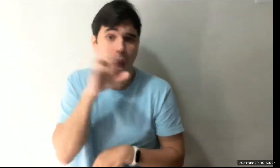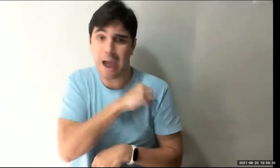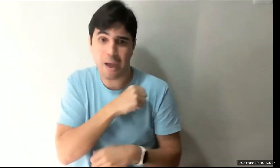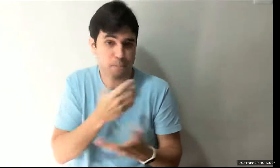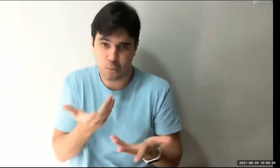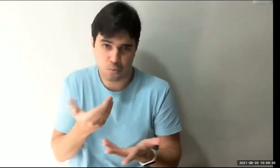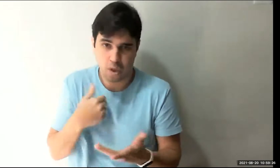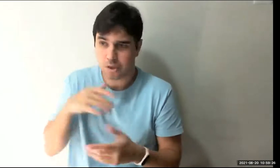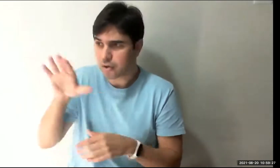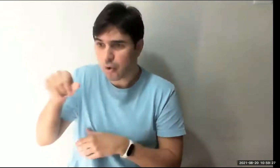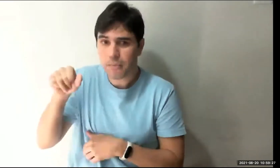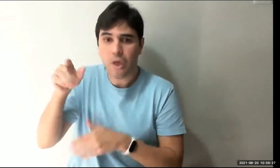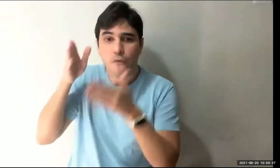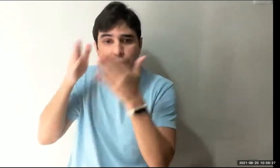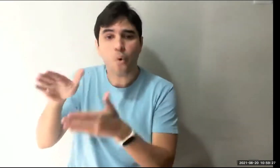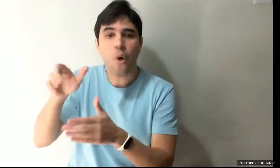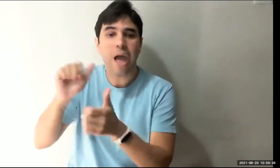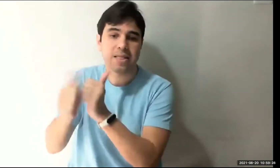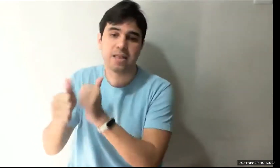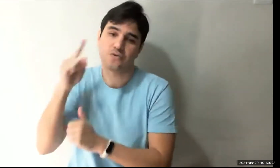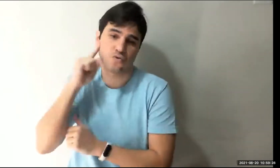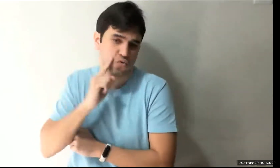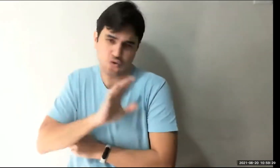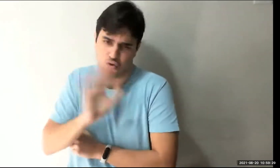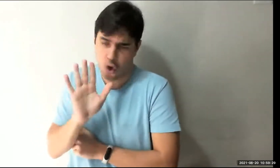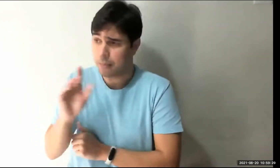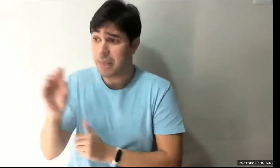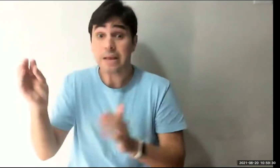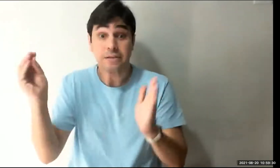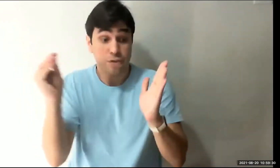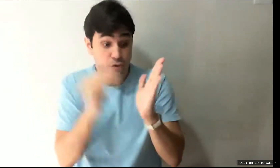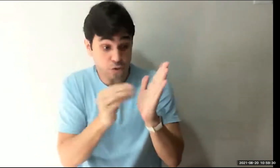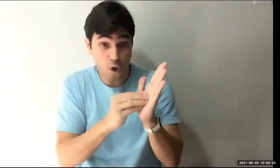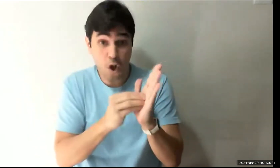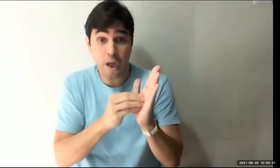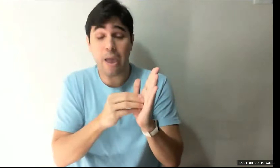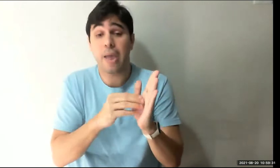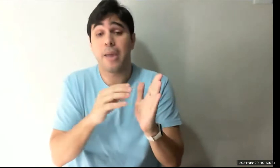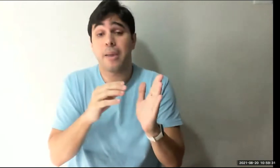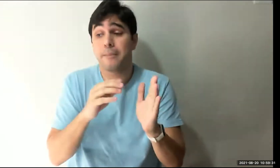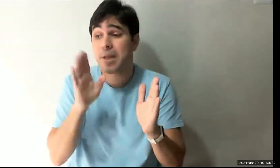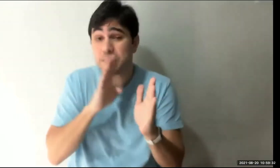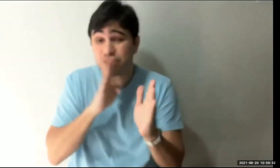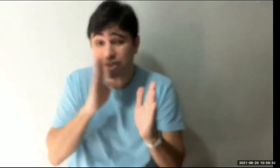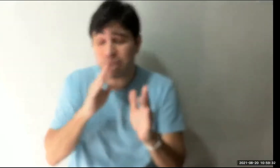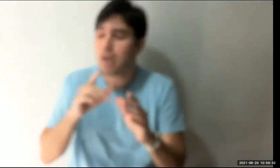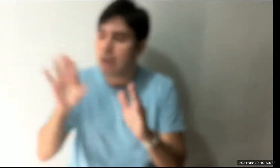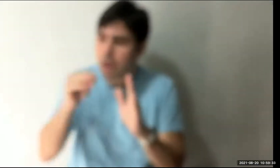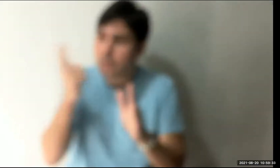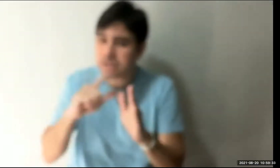meu tempo, né, de produção da dissertação, e eu fiz essa